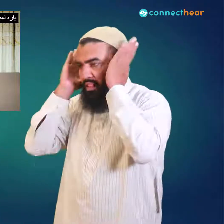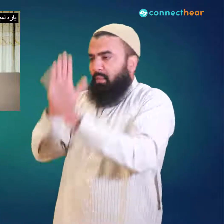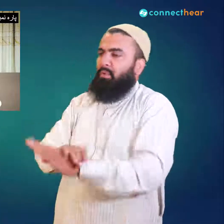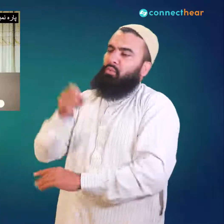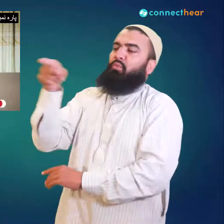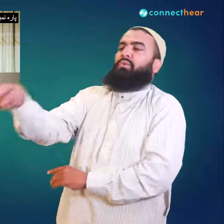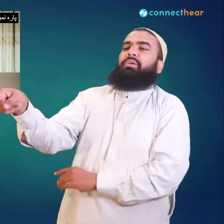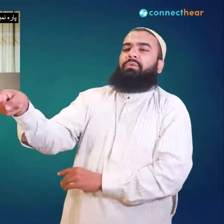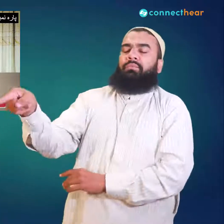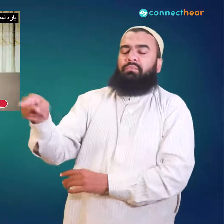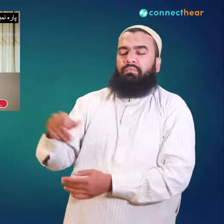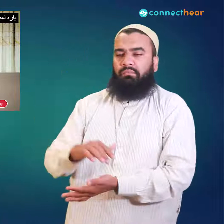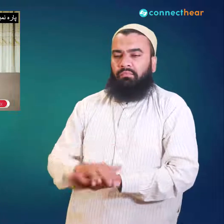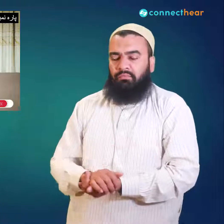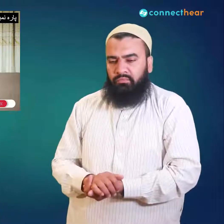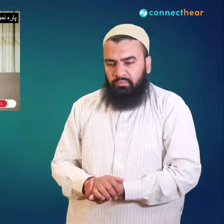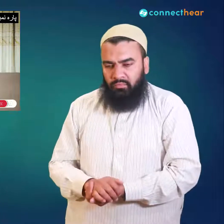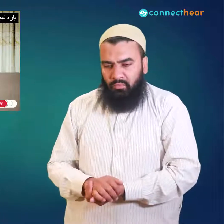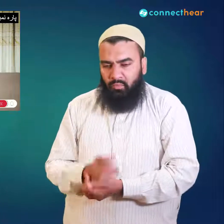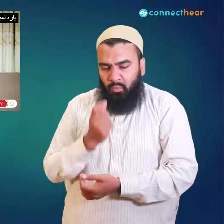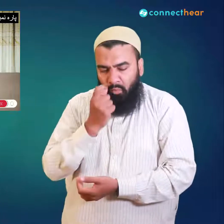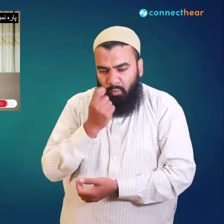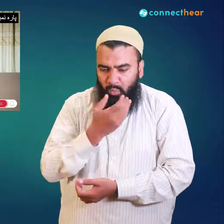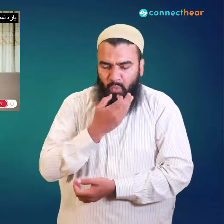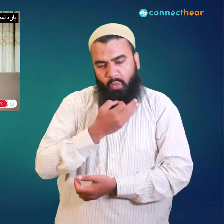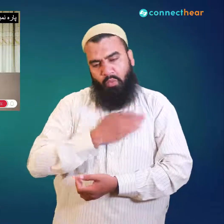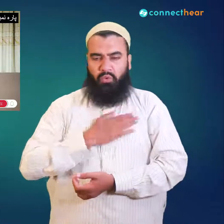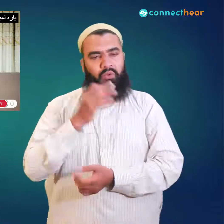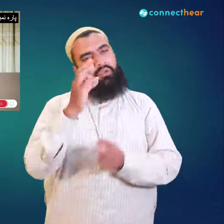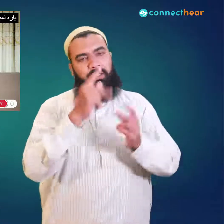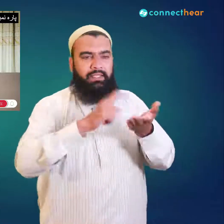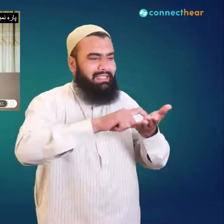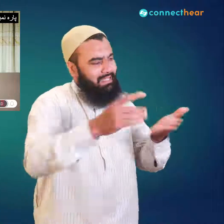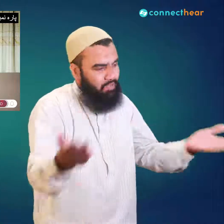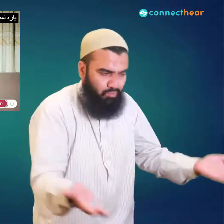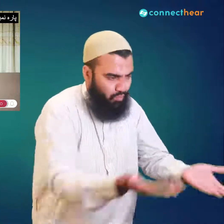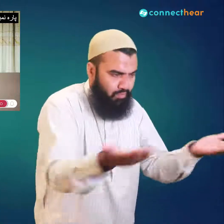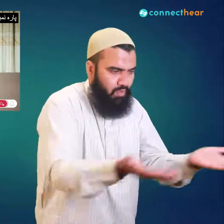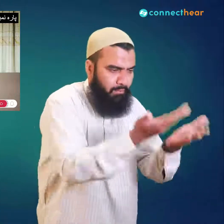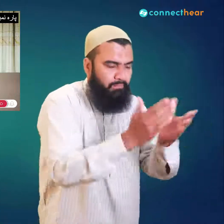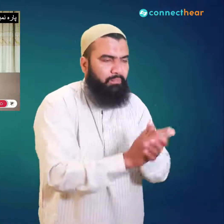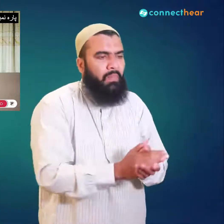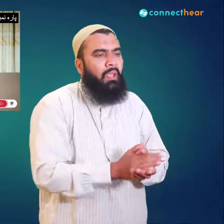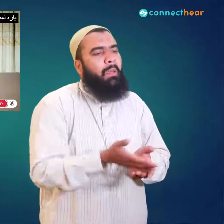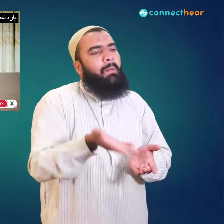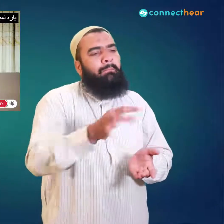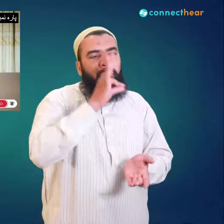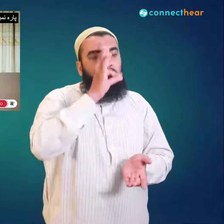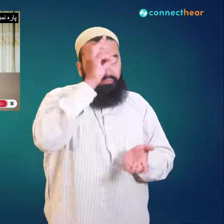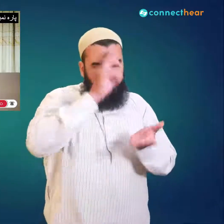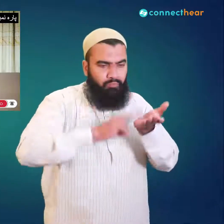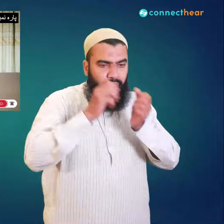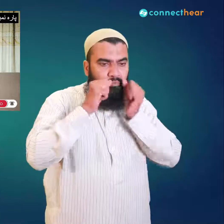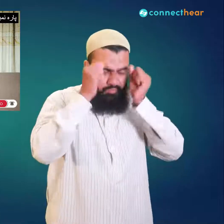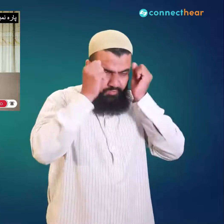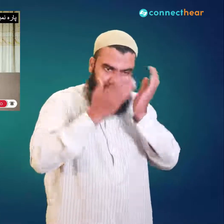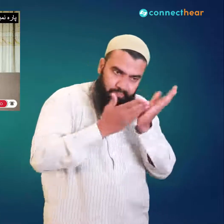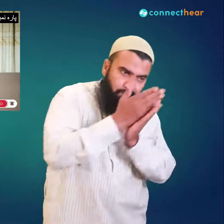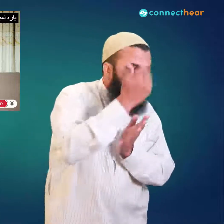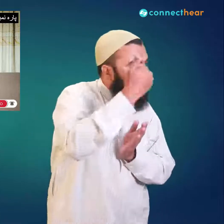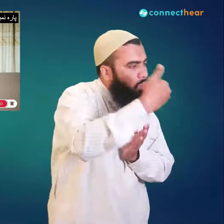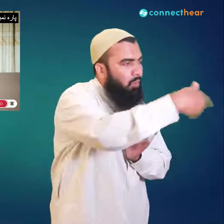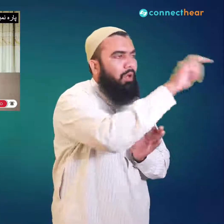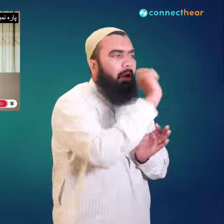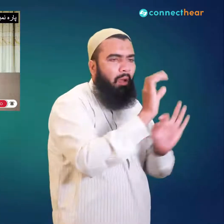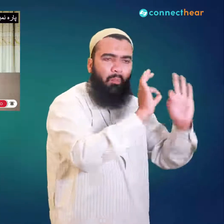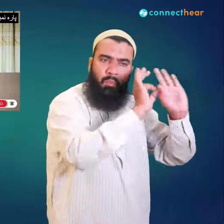نے بذریعہ وحی آپ صلی اللہ علیہ وسلم کو ان منافقین کے عزائم کے بارے میں بتا دیا، تو